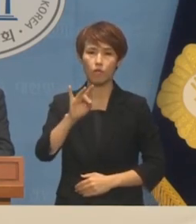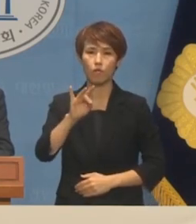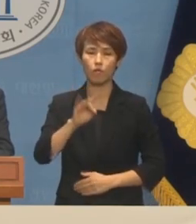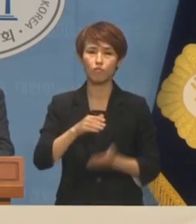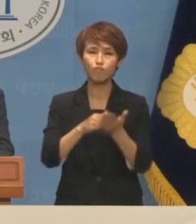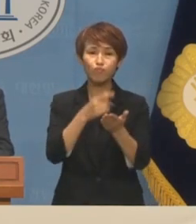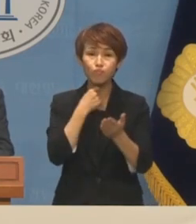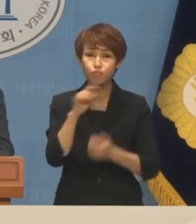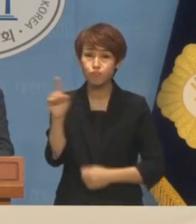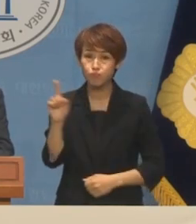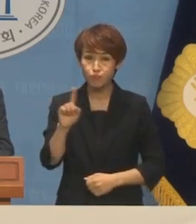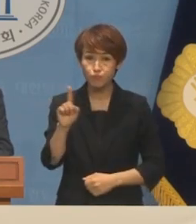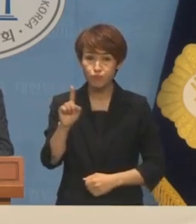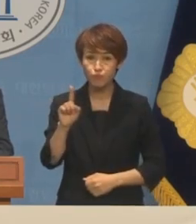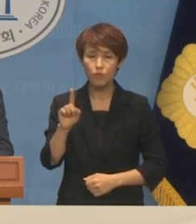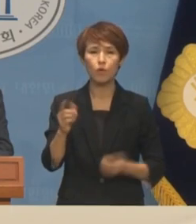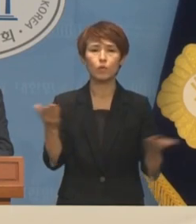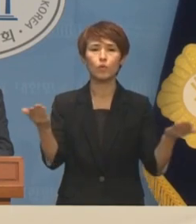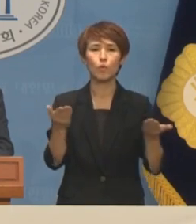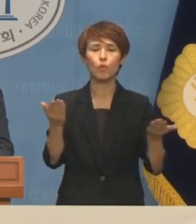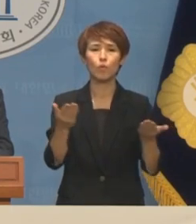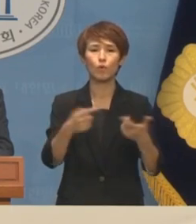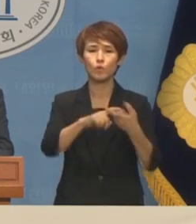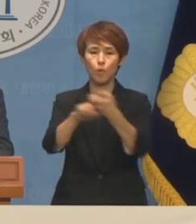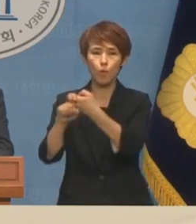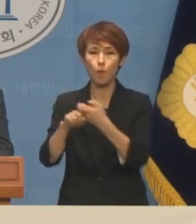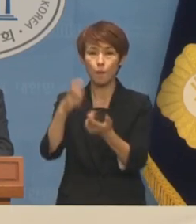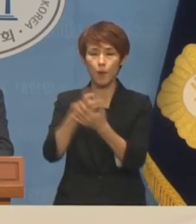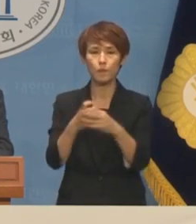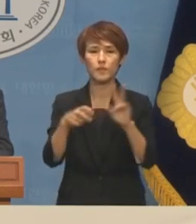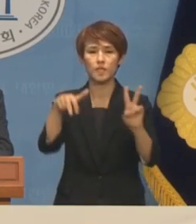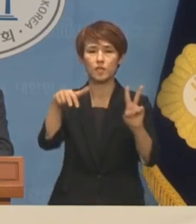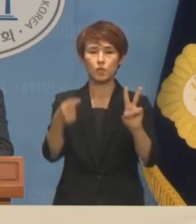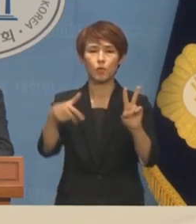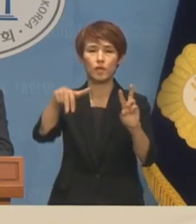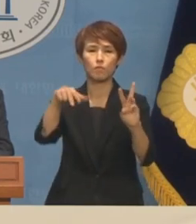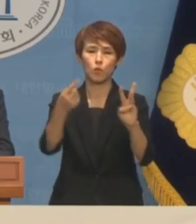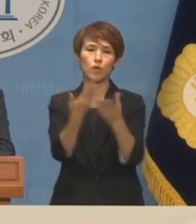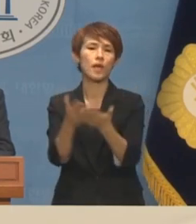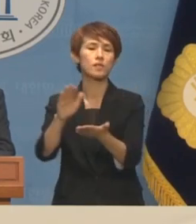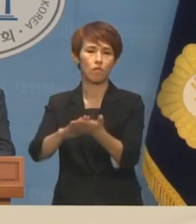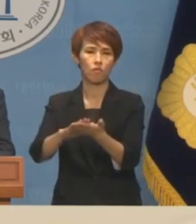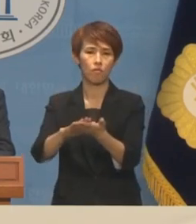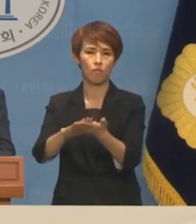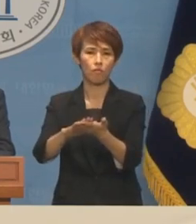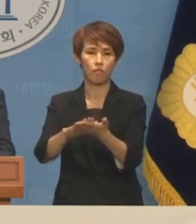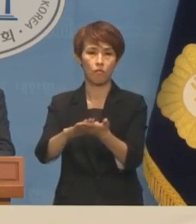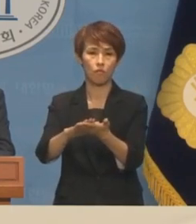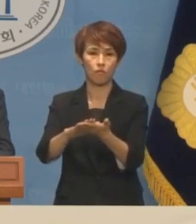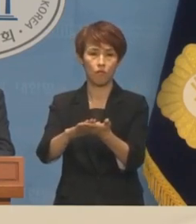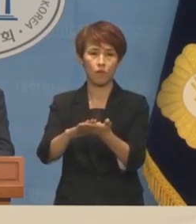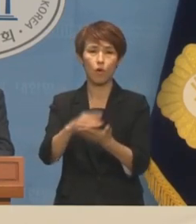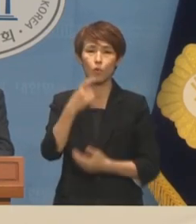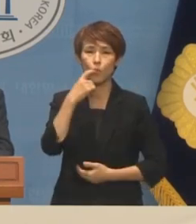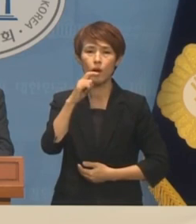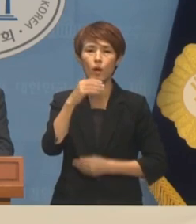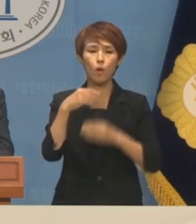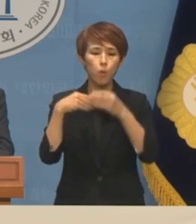것은 바로 노조법 2조 3조 개정, 이른바